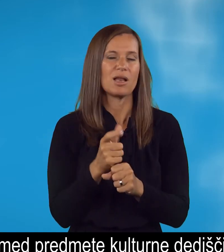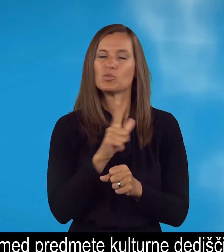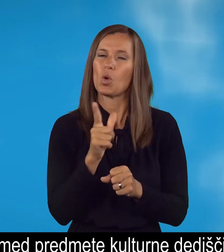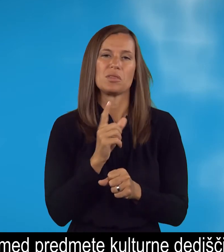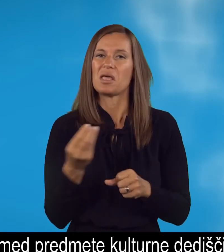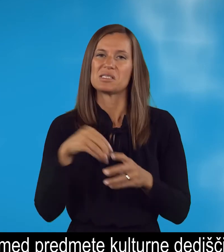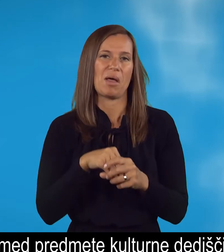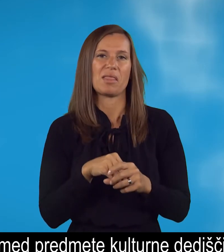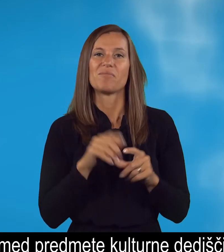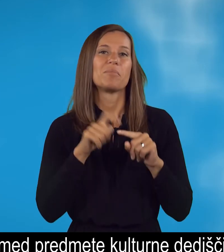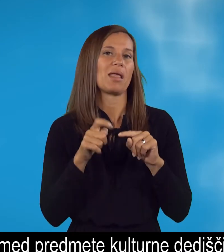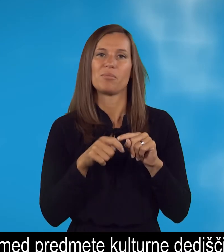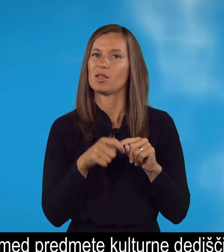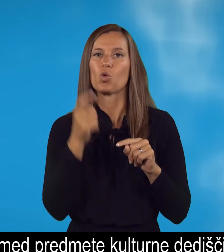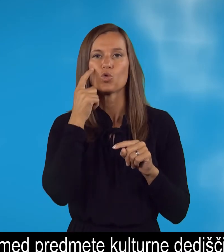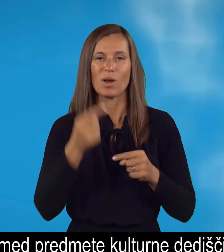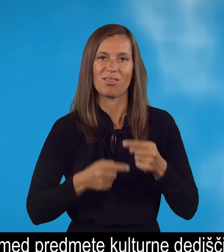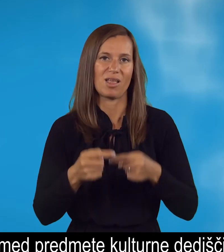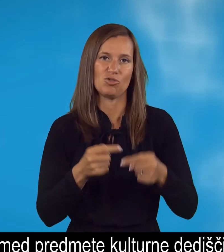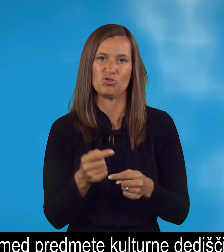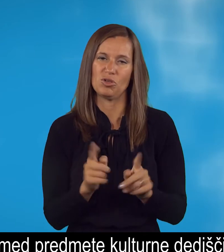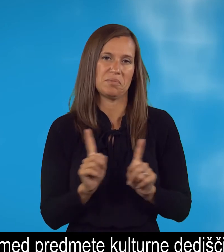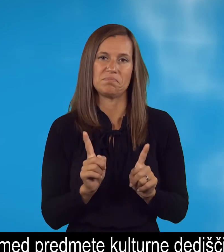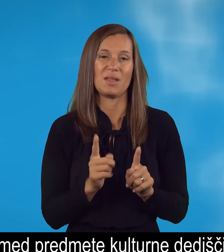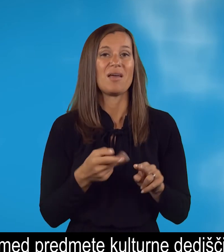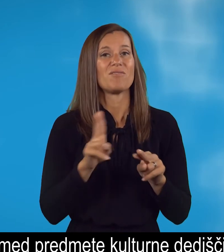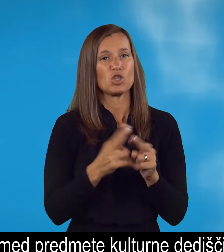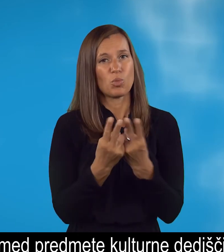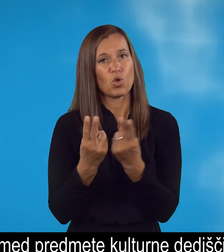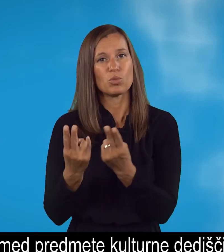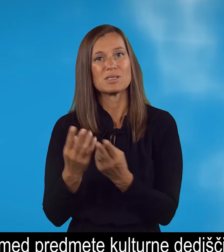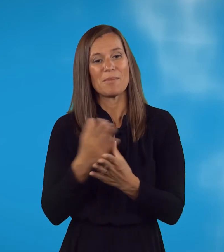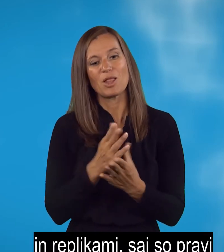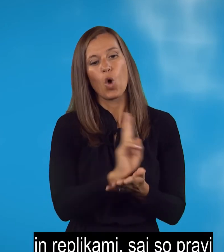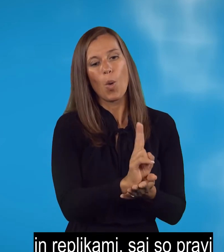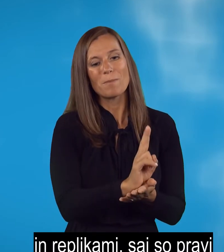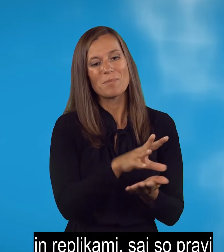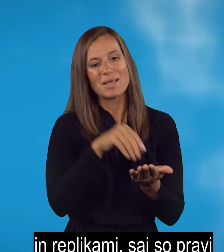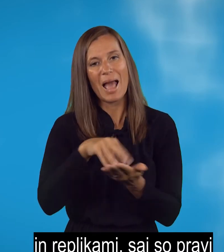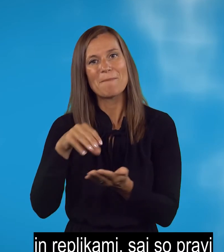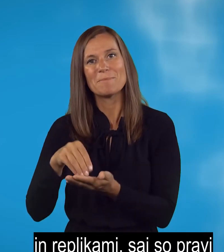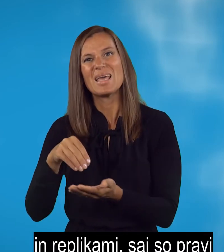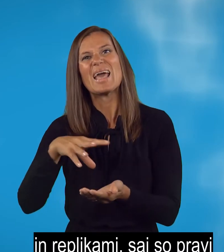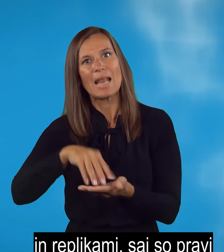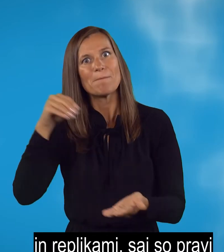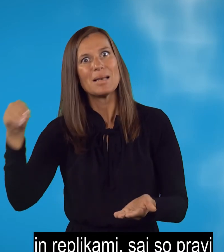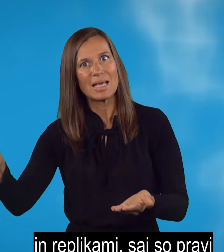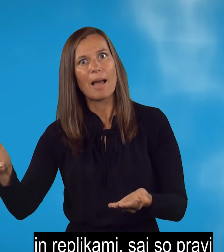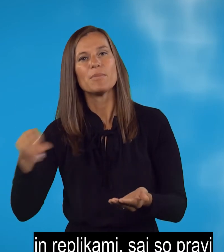med predmete kulturne dediščine. Več podobnosti je med kopijami in replikami, saj so pravi posnetki